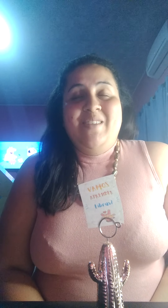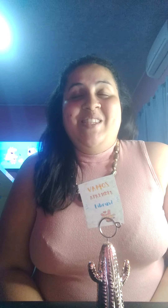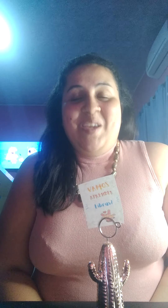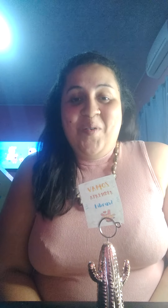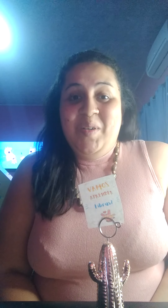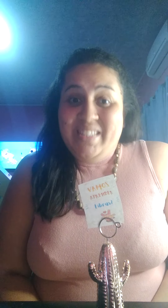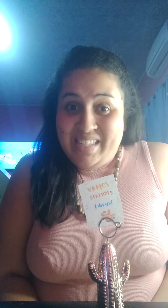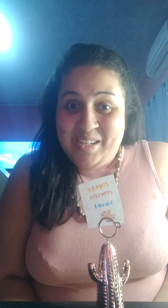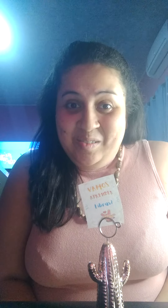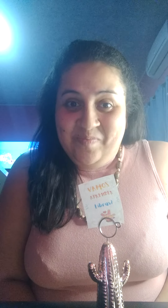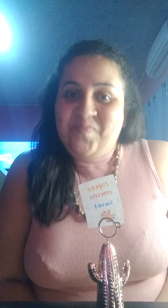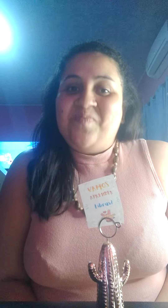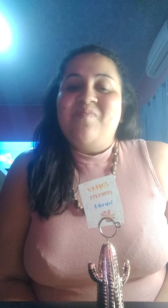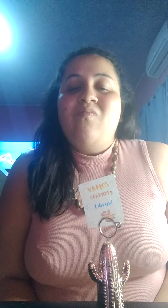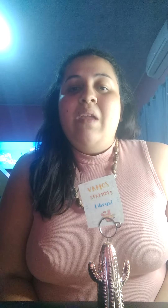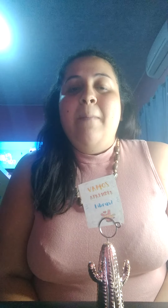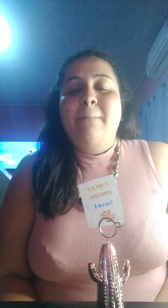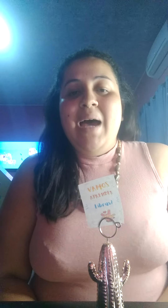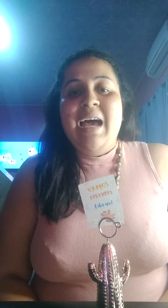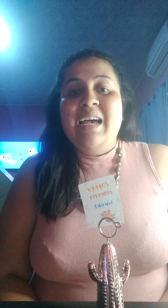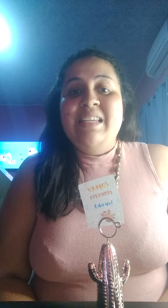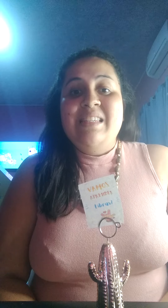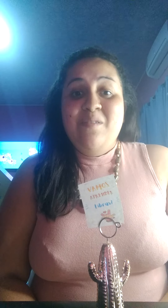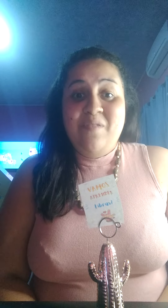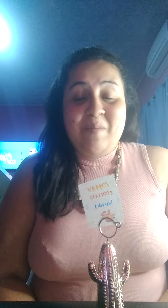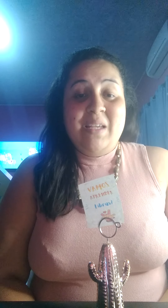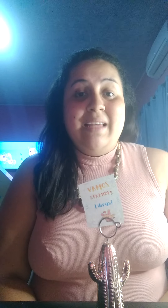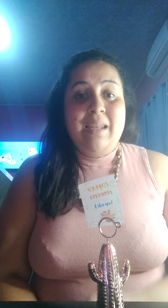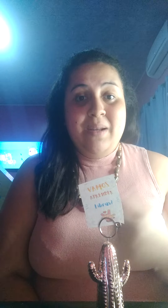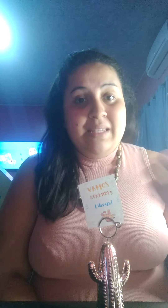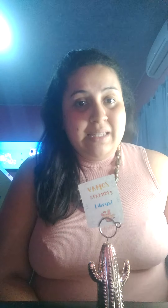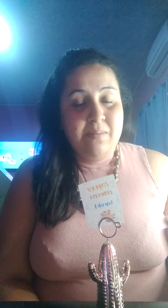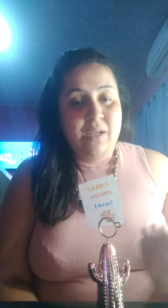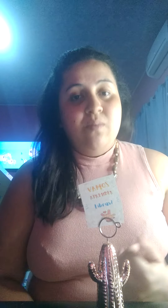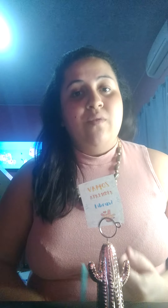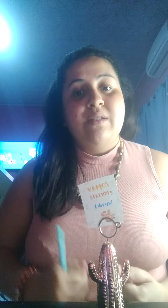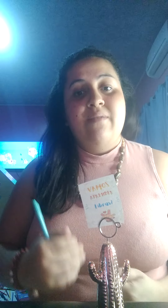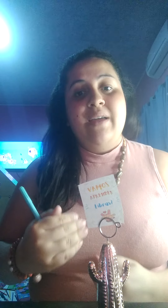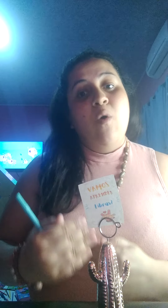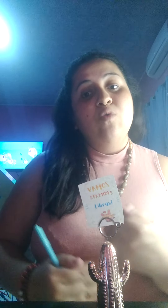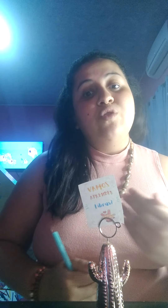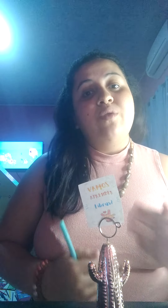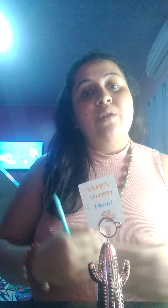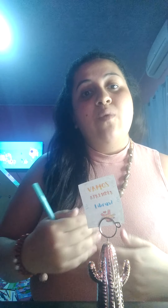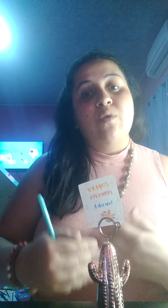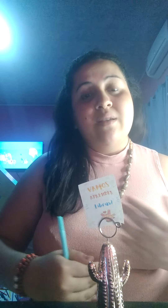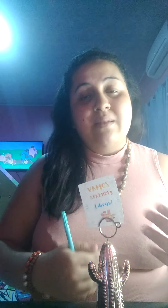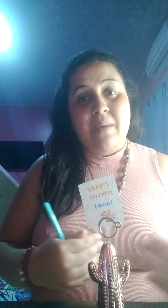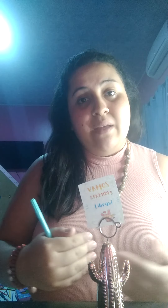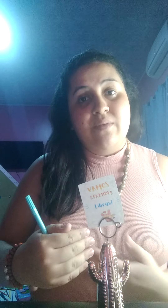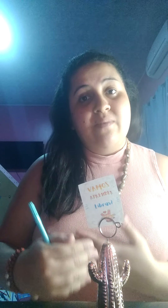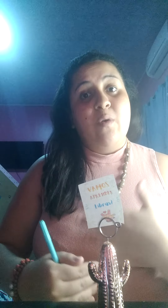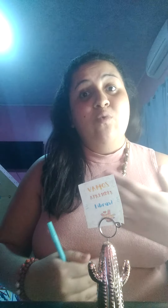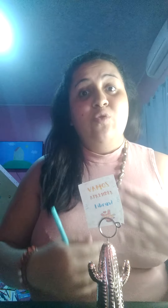se eu consigo. Mas, enfim, mas a Libras é assim mesmo. Você vai construindo conhecimento, você vai